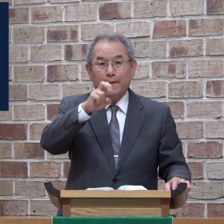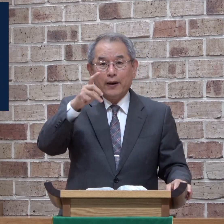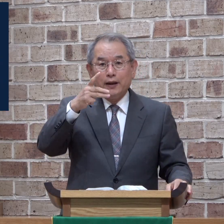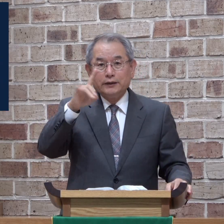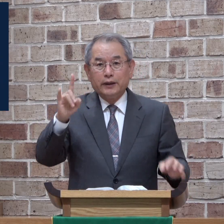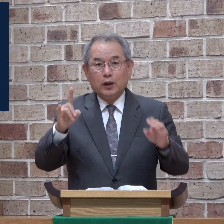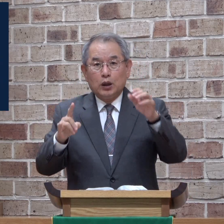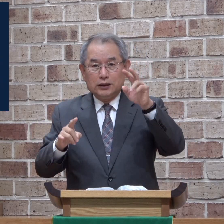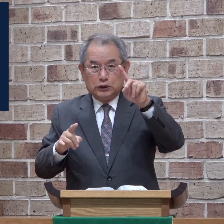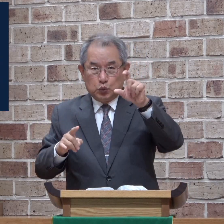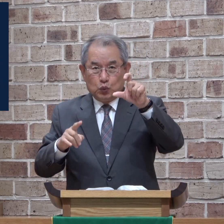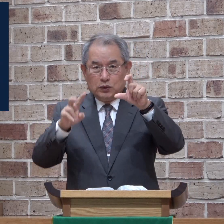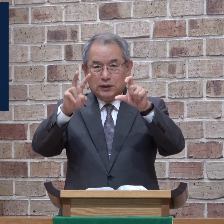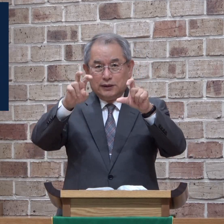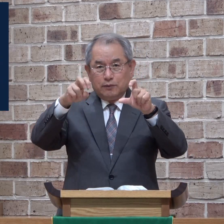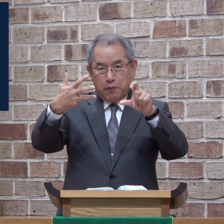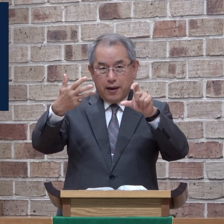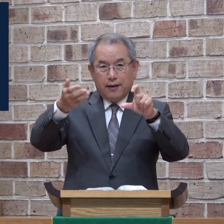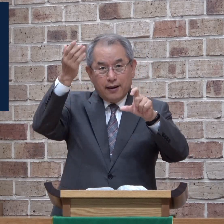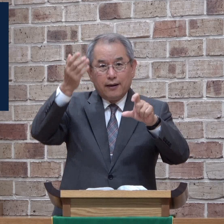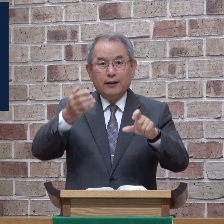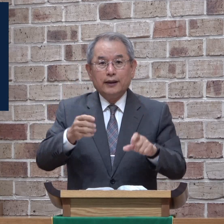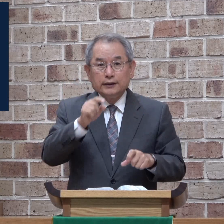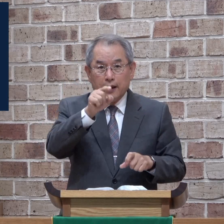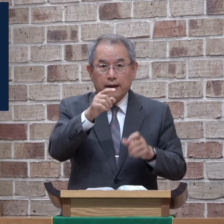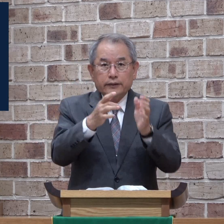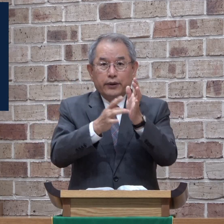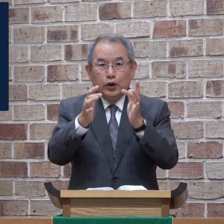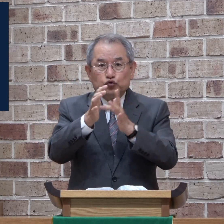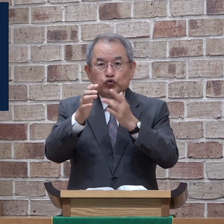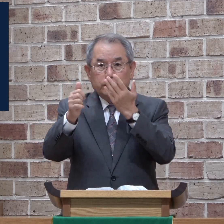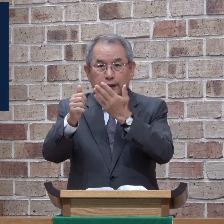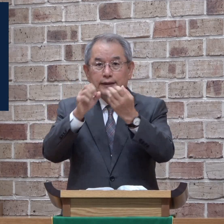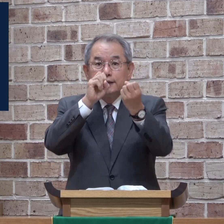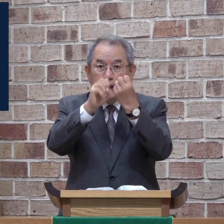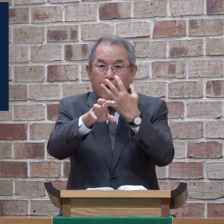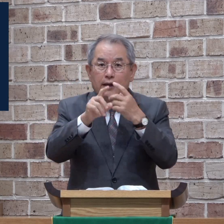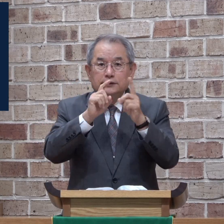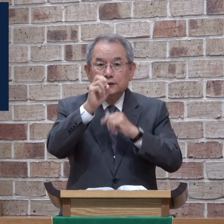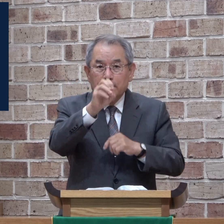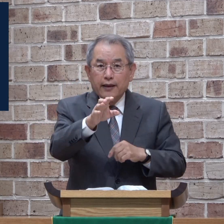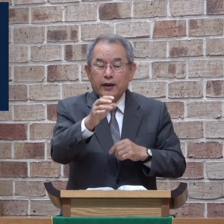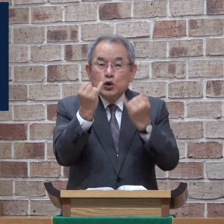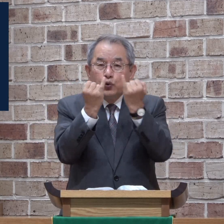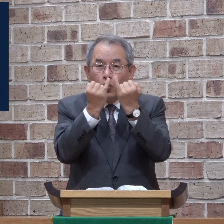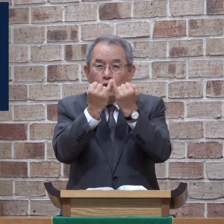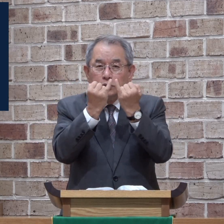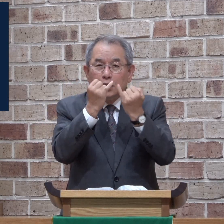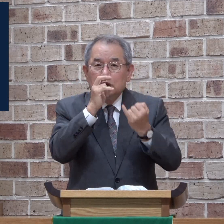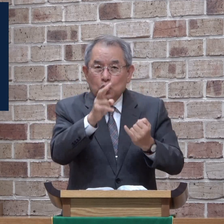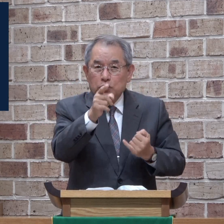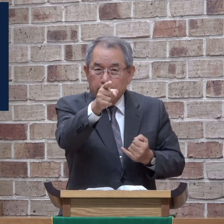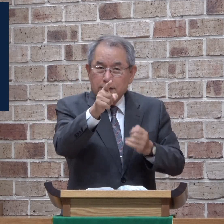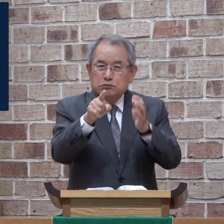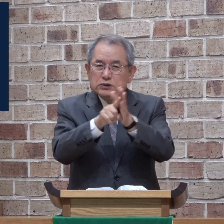마태복음 15장 28절에 이에 예수께서 대답하여 이르시되 여자여 내 믿음이